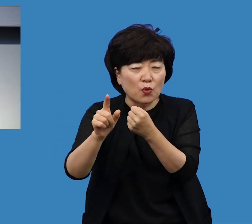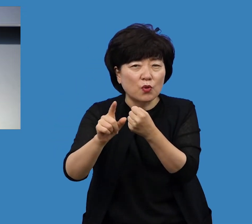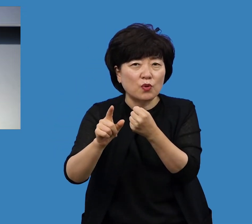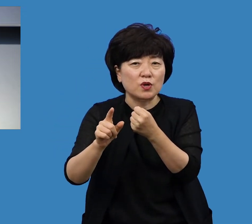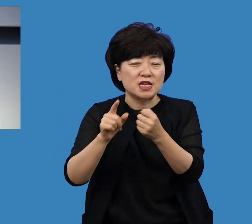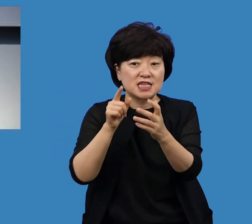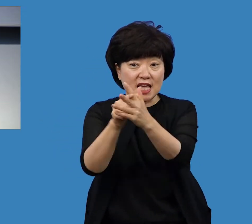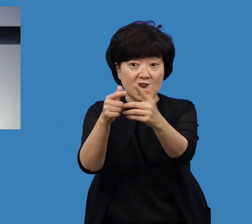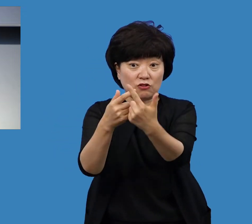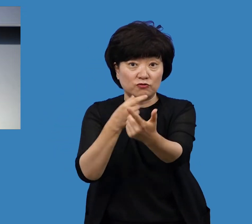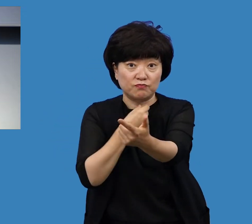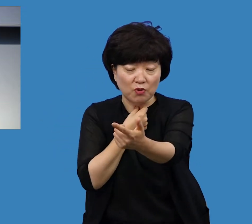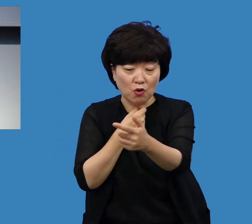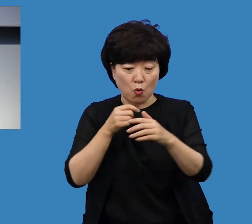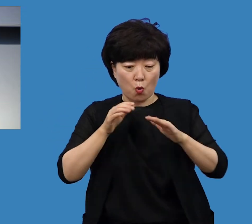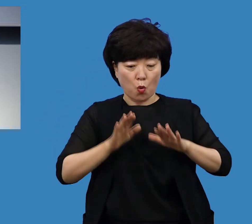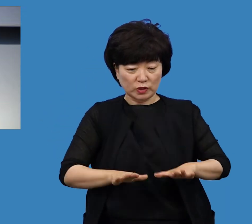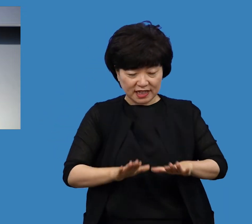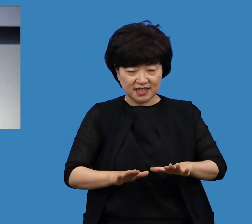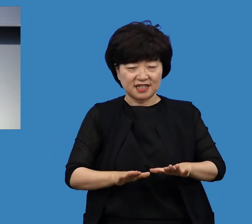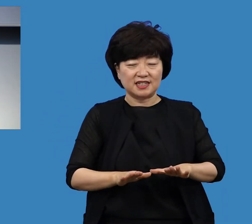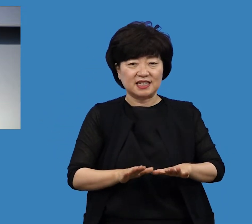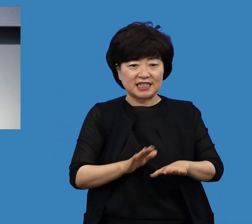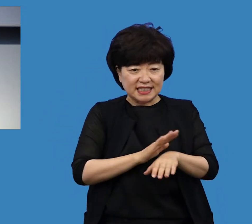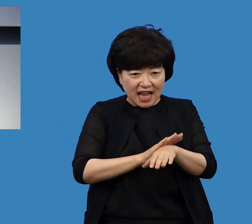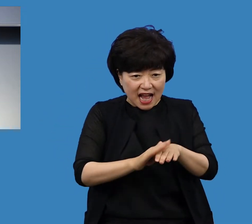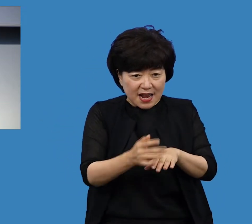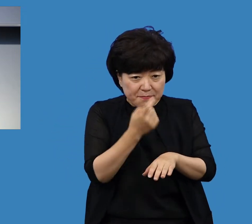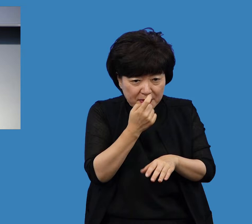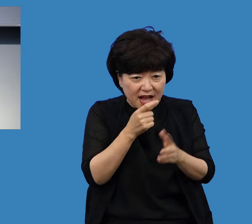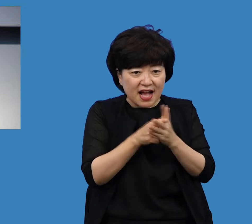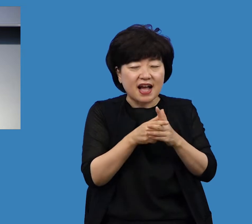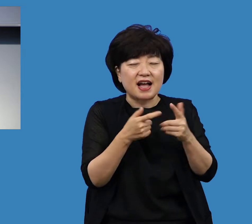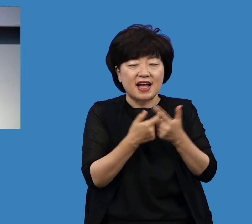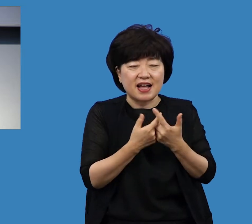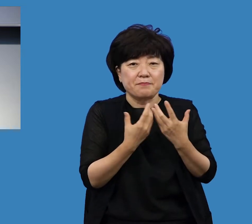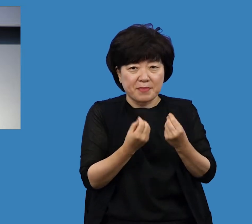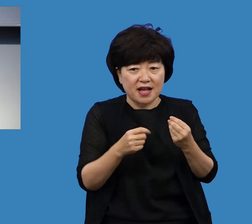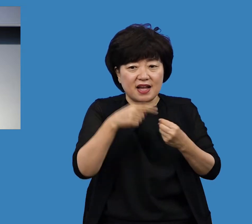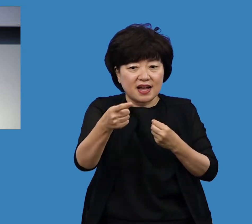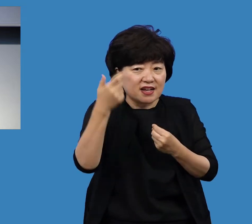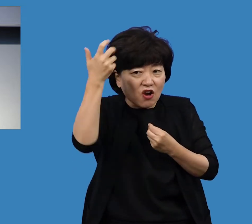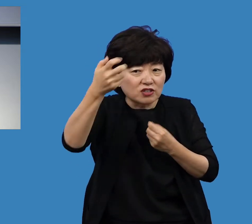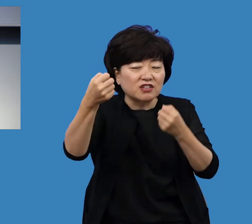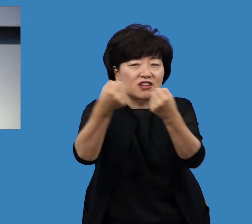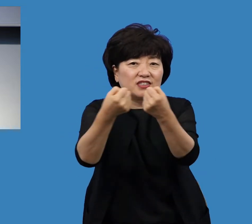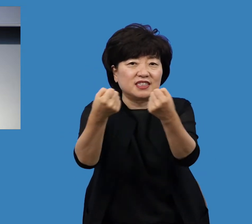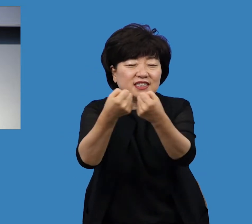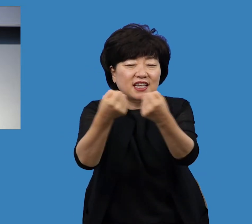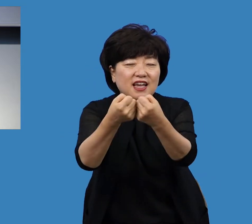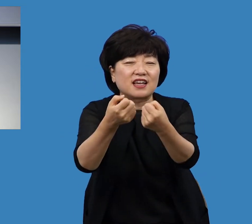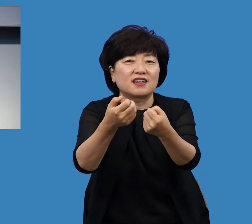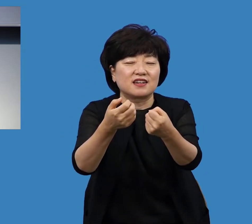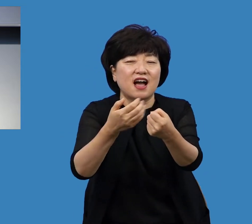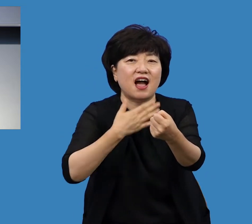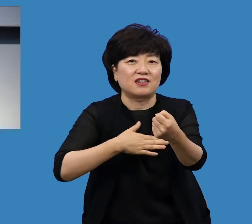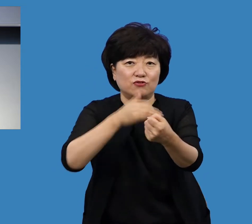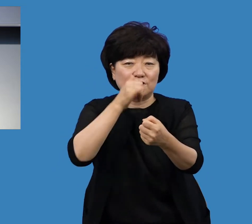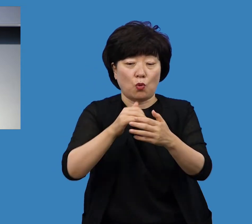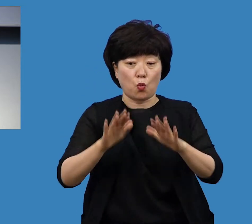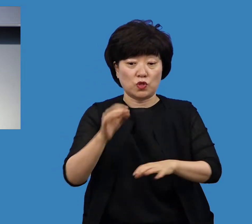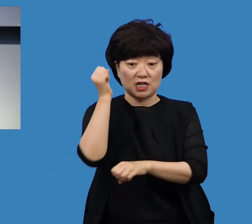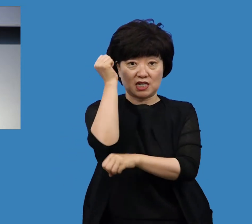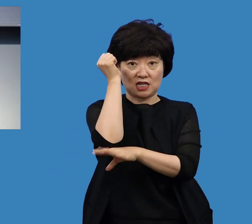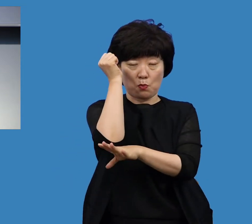그걸 이해하려면 오늘 다루는 내용을 잘 이해하고 있어야 됩니다. 아시겠어요? 오늘 다루는 내용이 굉장히 중요한 기초입니다.